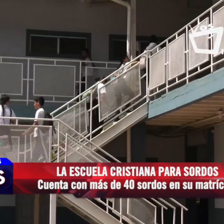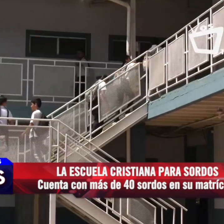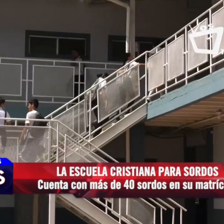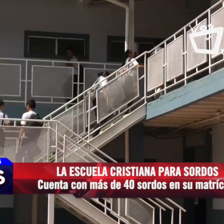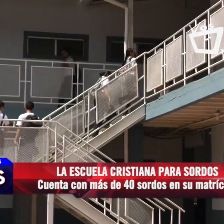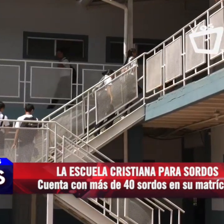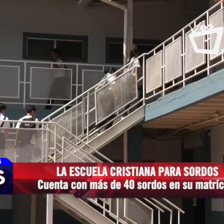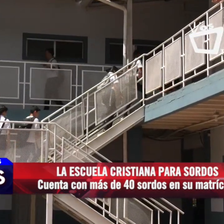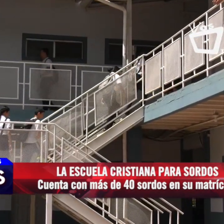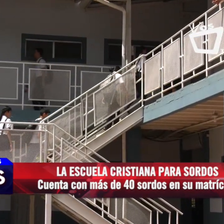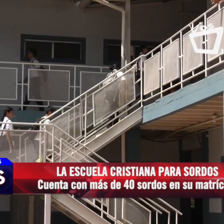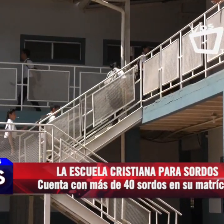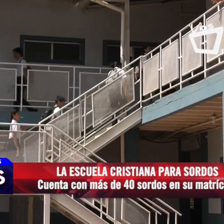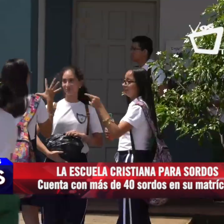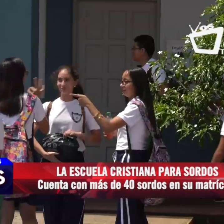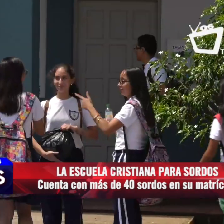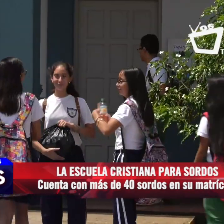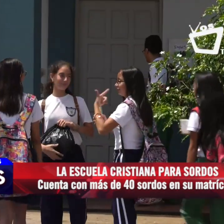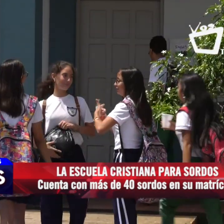dando pequeños pasos con grandes resultados.